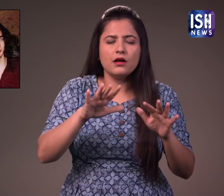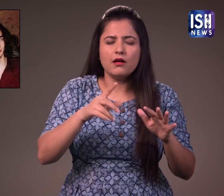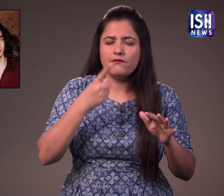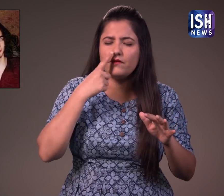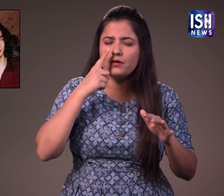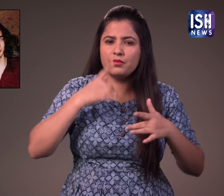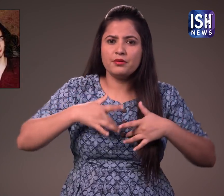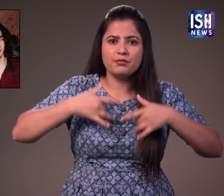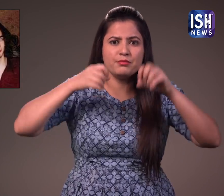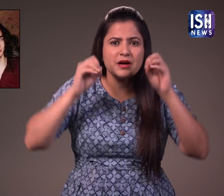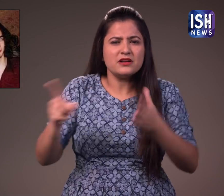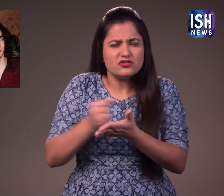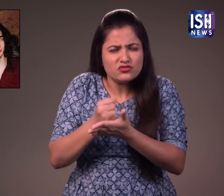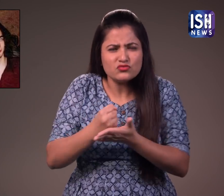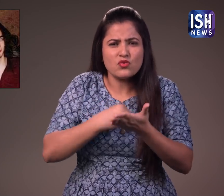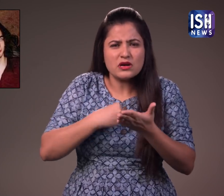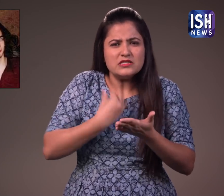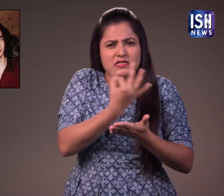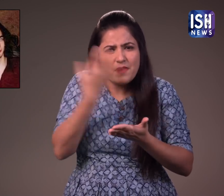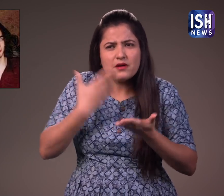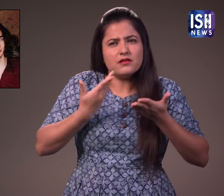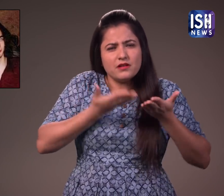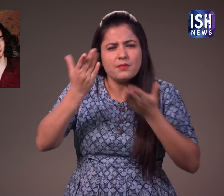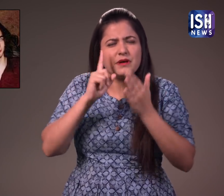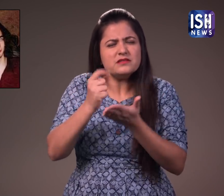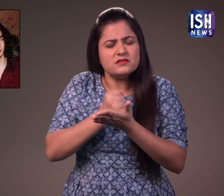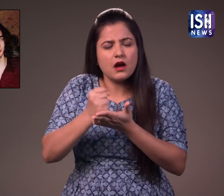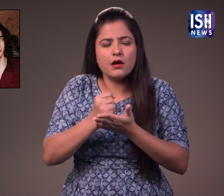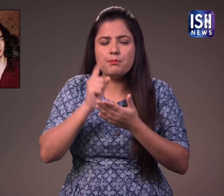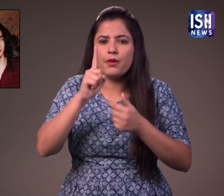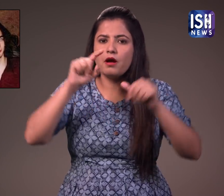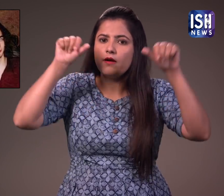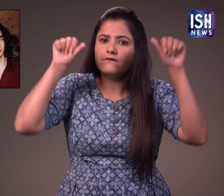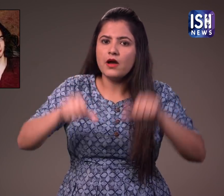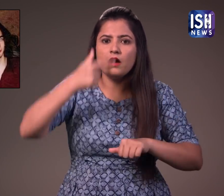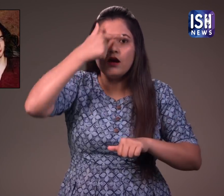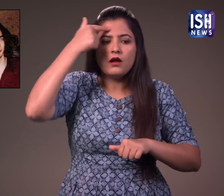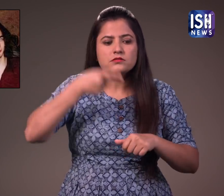तमाम इलाज के बावजूद बेदी ने अपने बेटे को खो दिया और वह बहुत दुखी हो गए